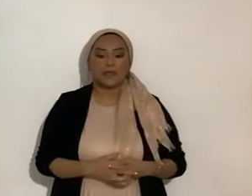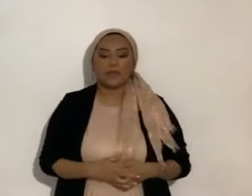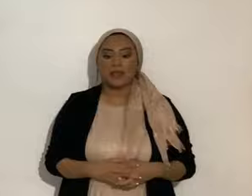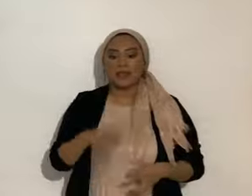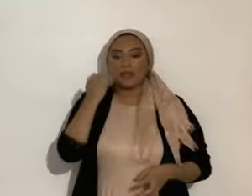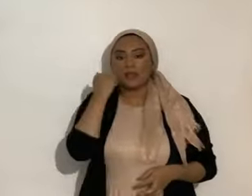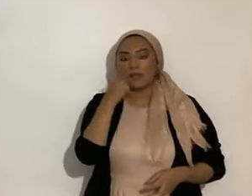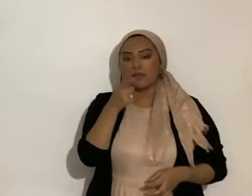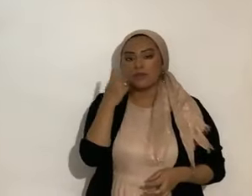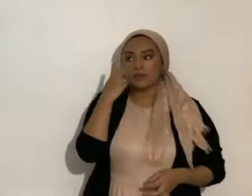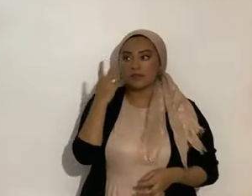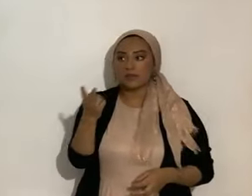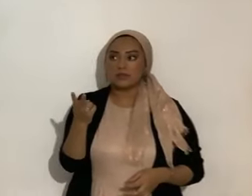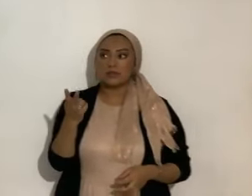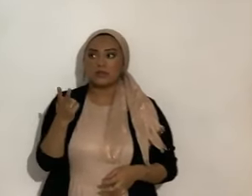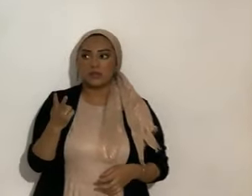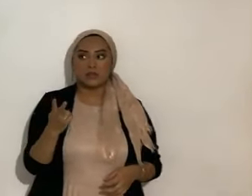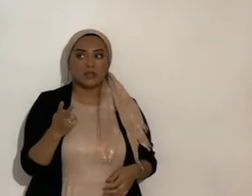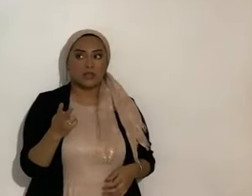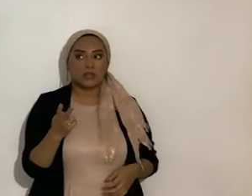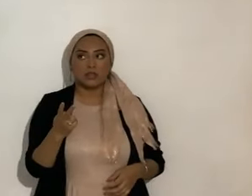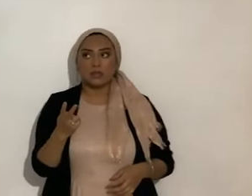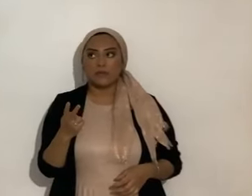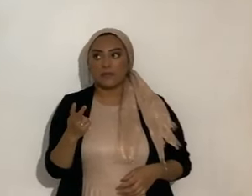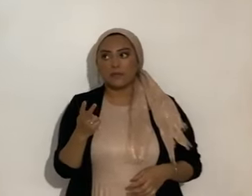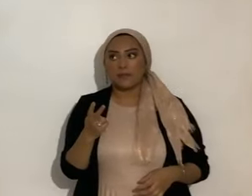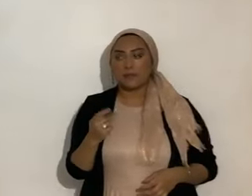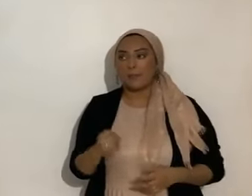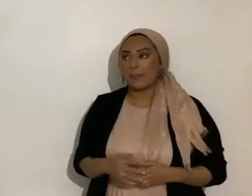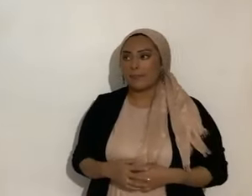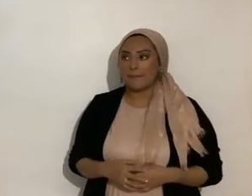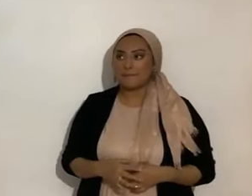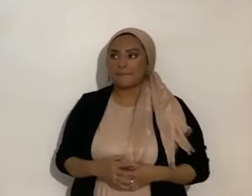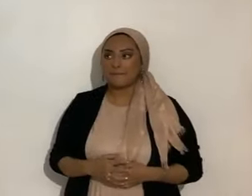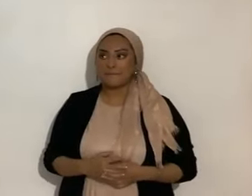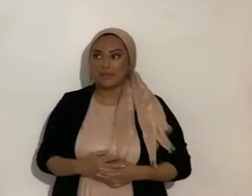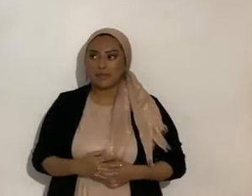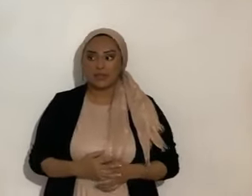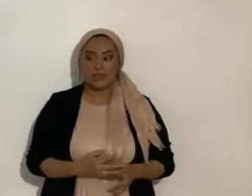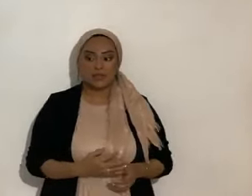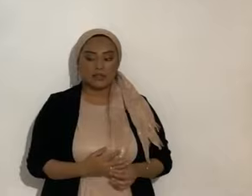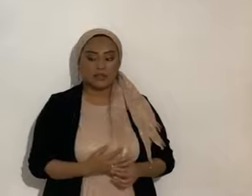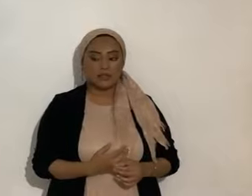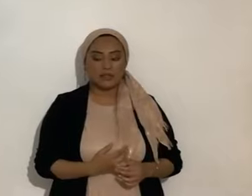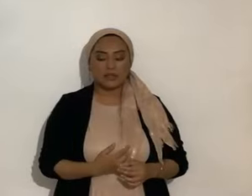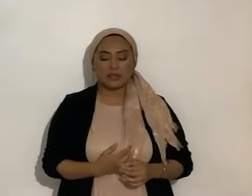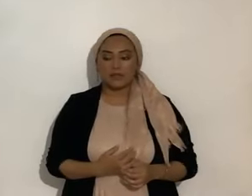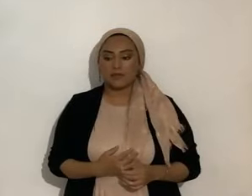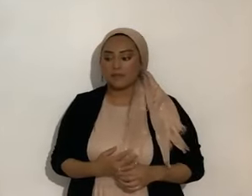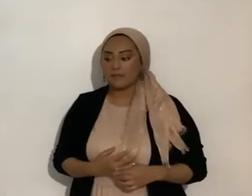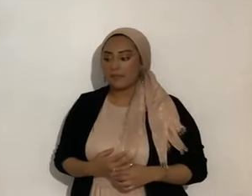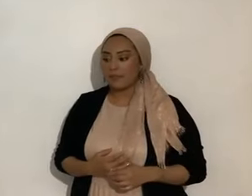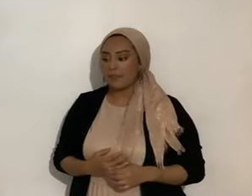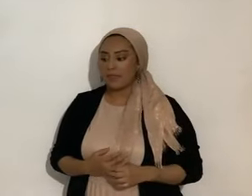tú ves en forma, la razón será incapaz, ¿sí?